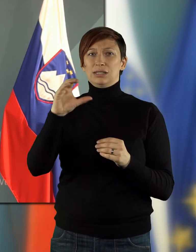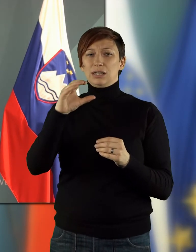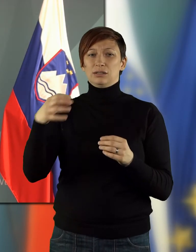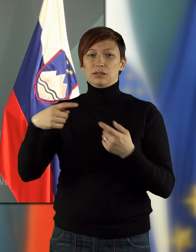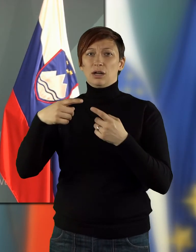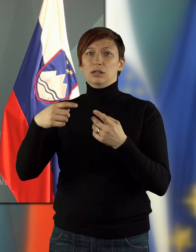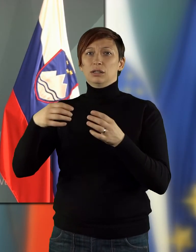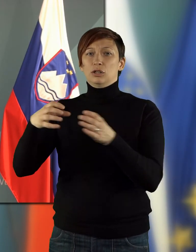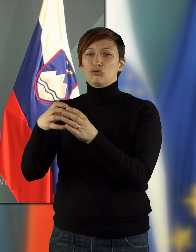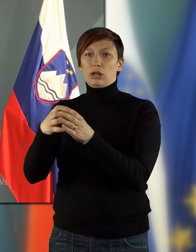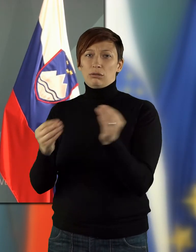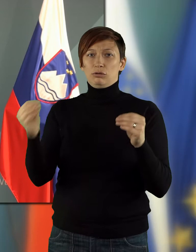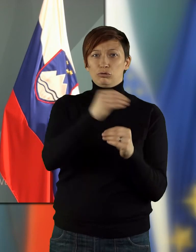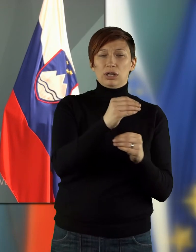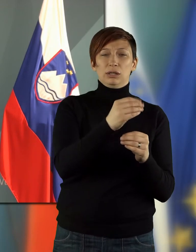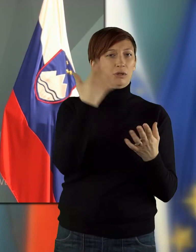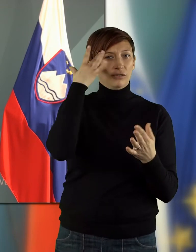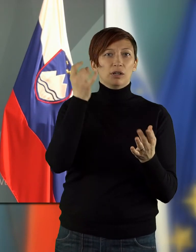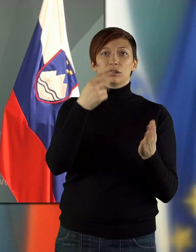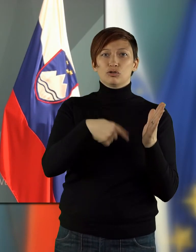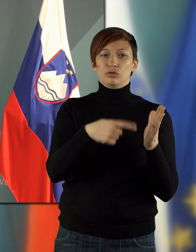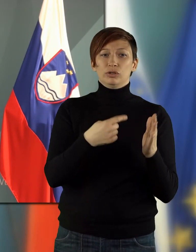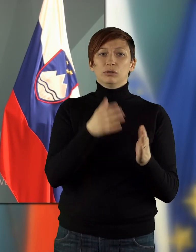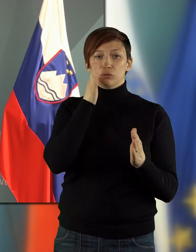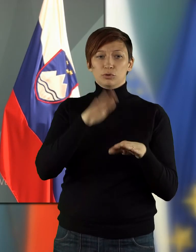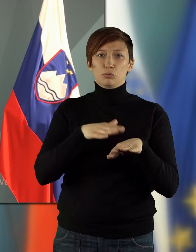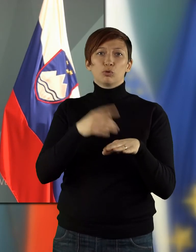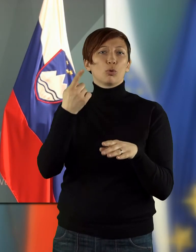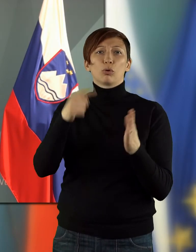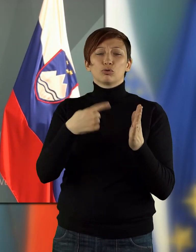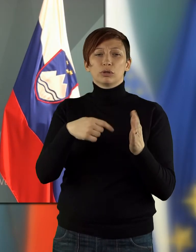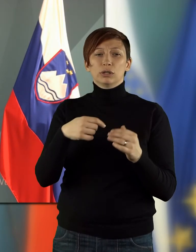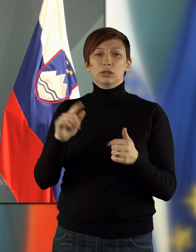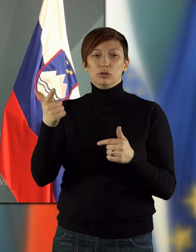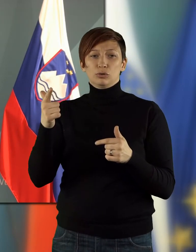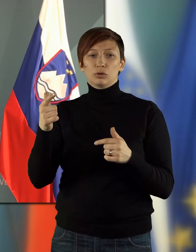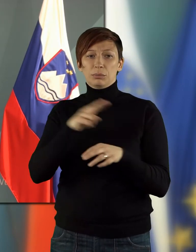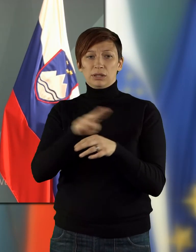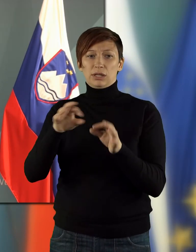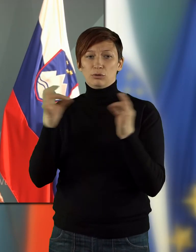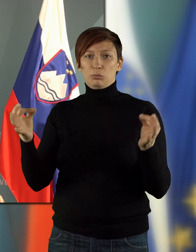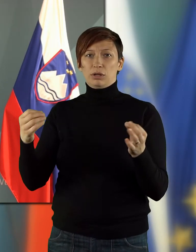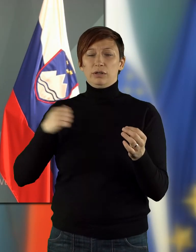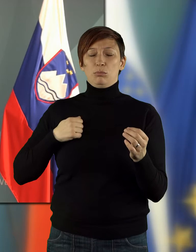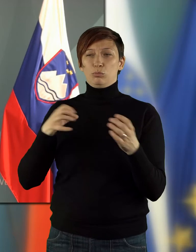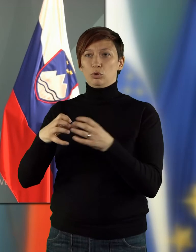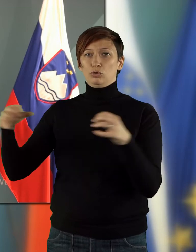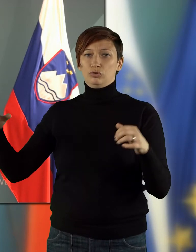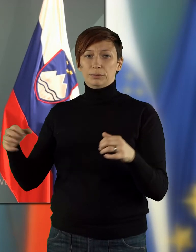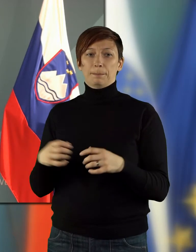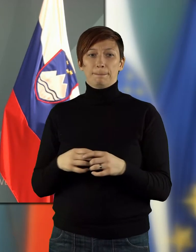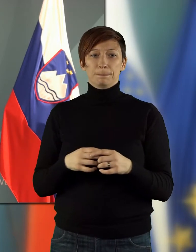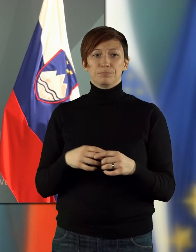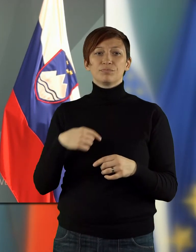To je bila celska četa, zdaj natančnega števila ne vem. Ja. Bomo sporočili. Drugo pa glede javno prave in politiko,